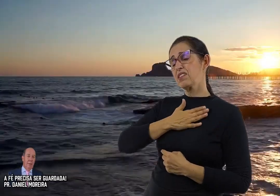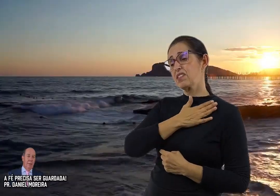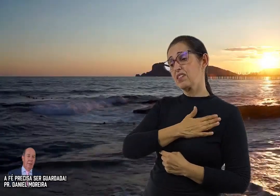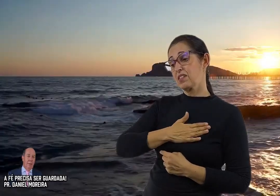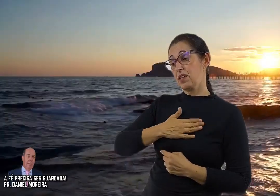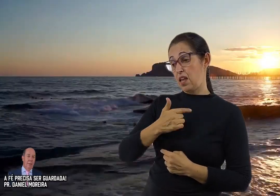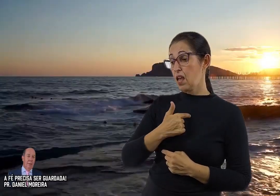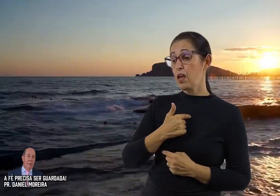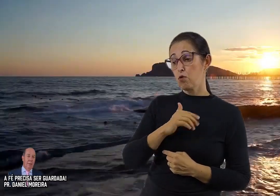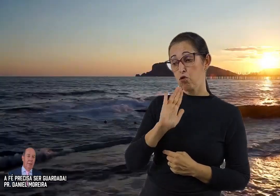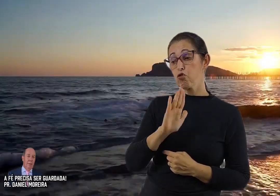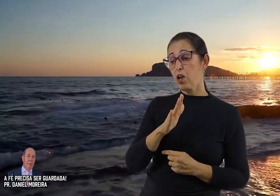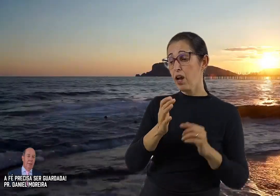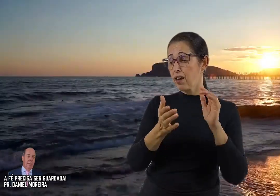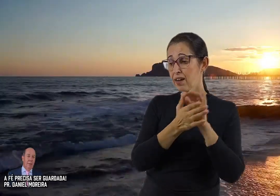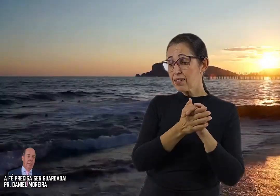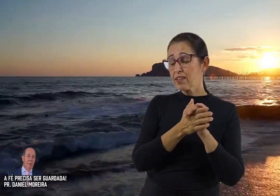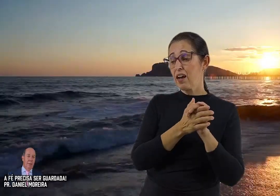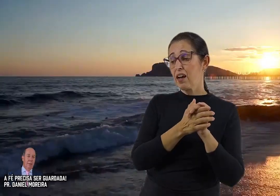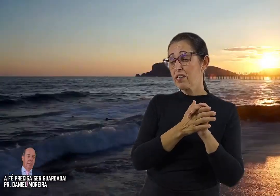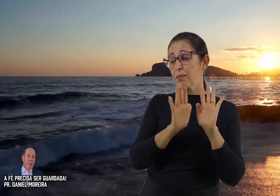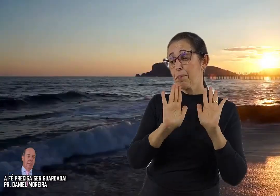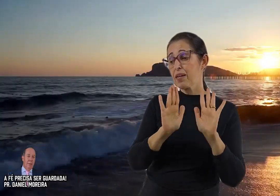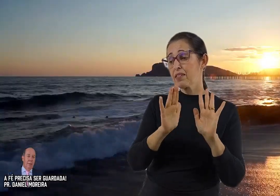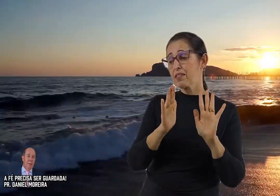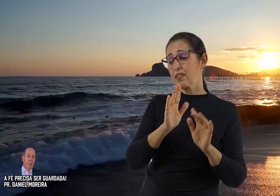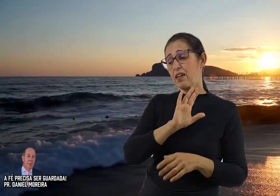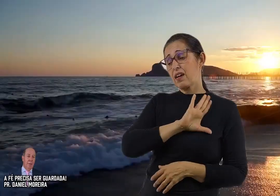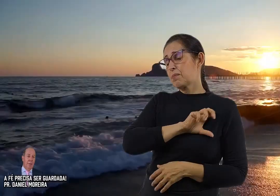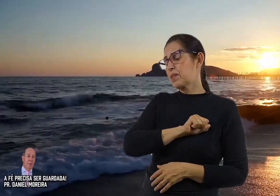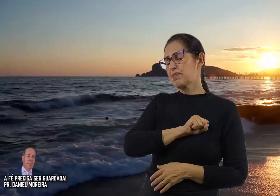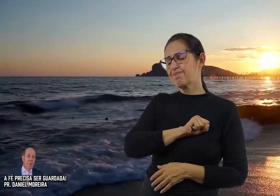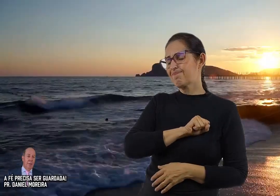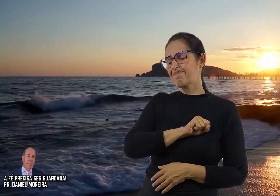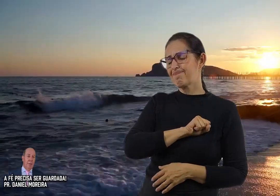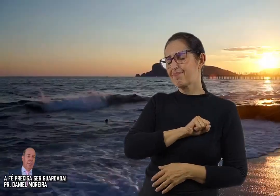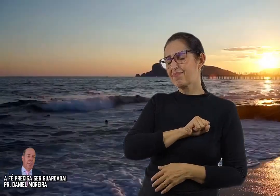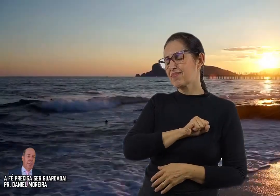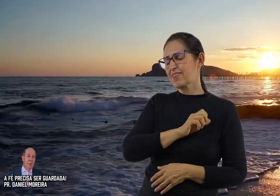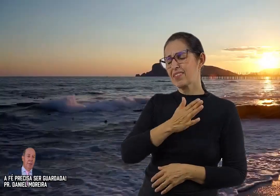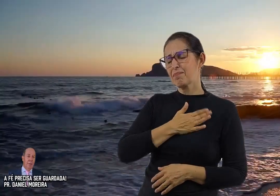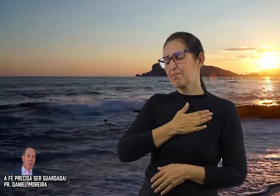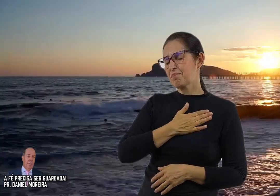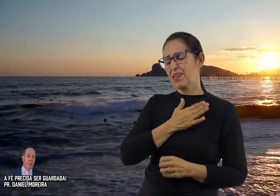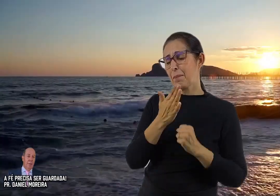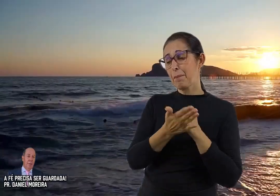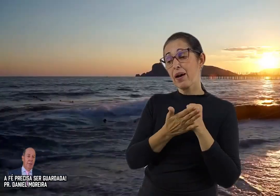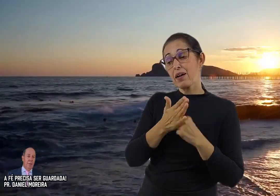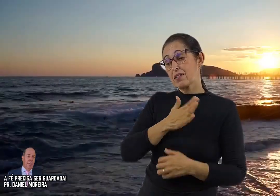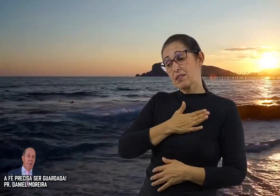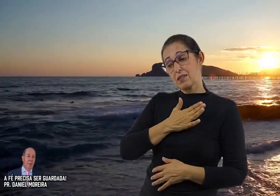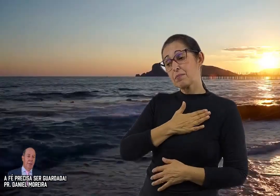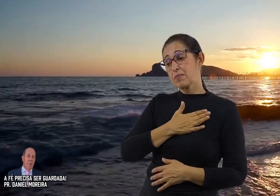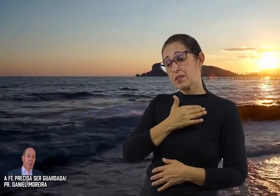Embora já adulto, casado, muito apegado a ela. Ela era tudo para mim aqui nesta vida.